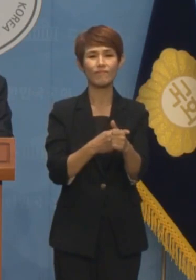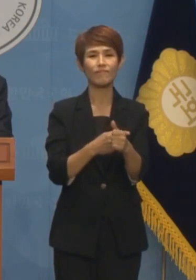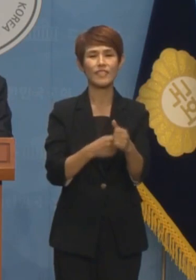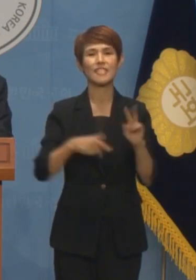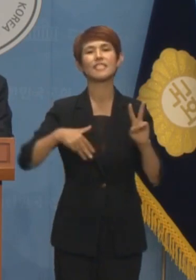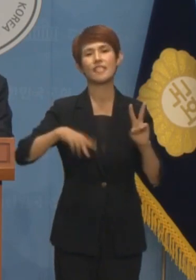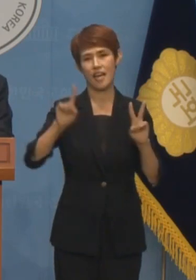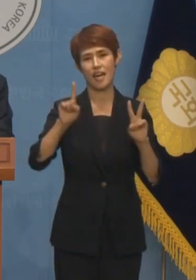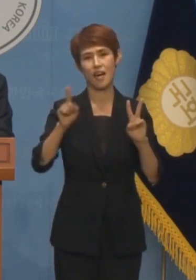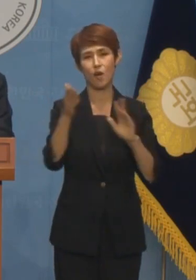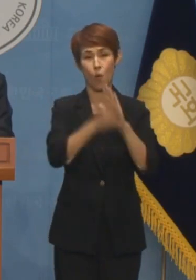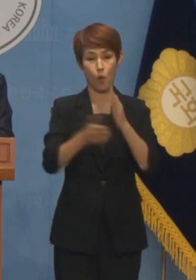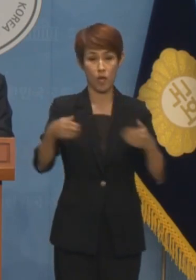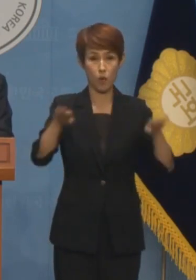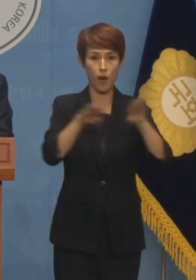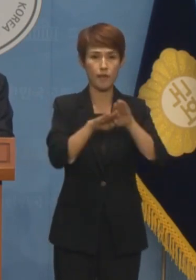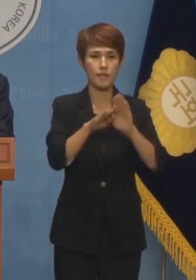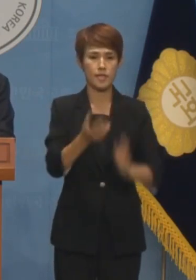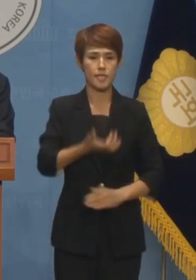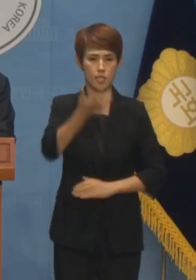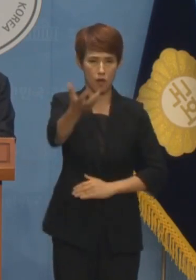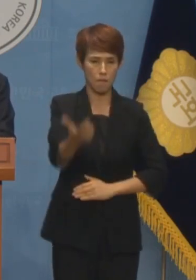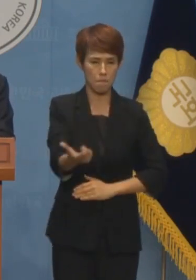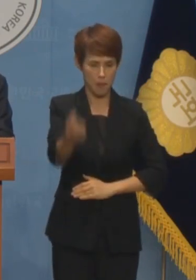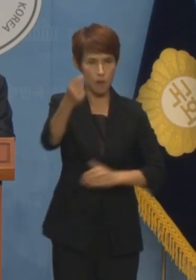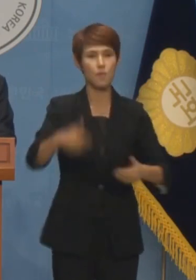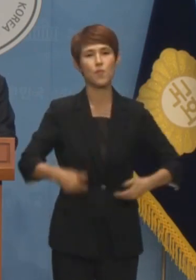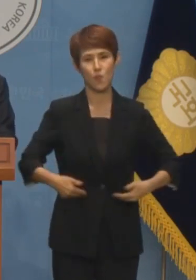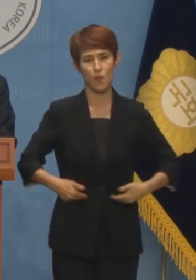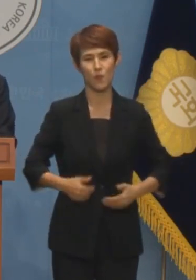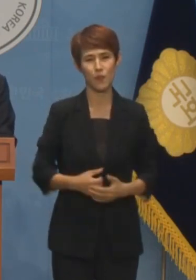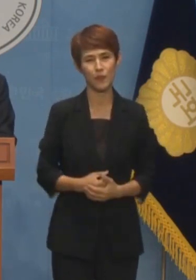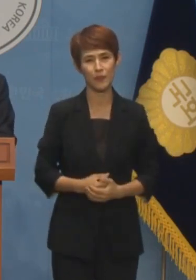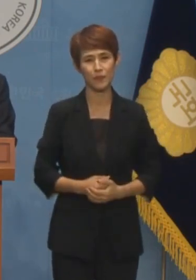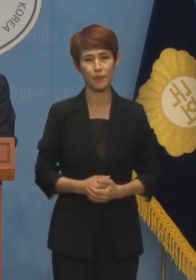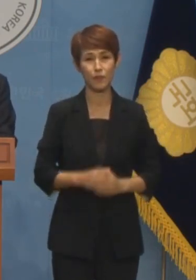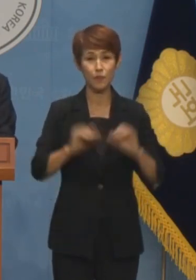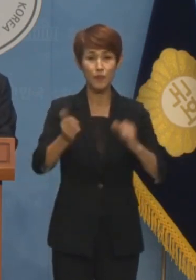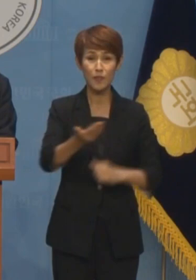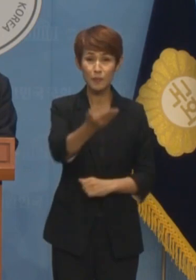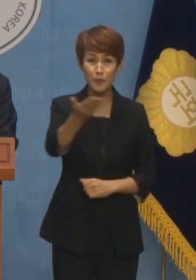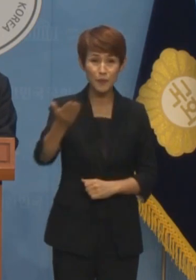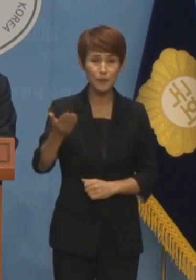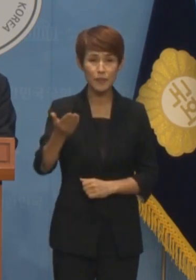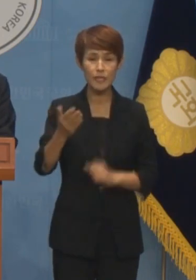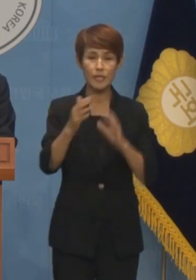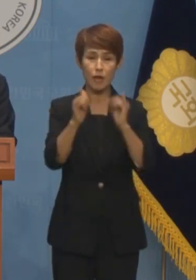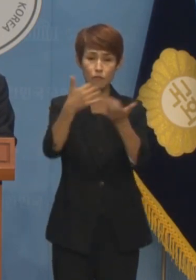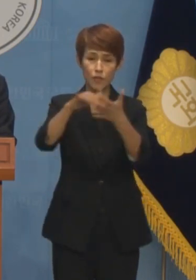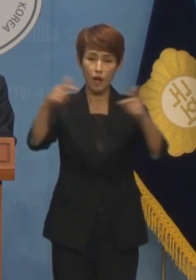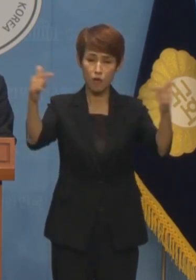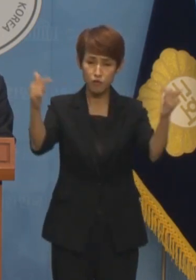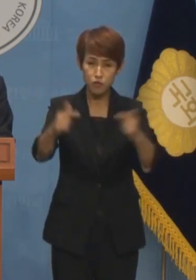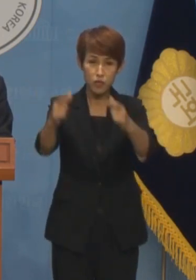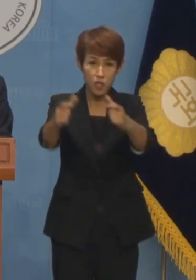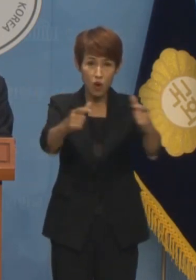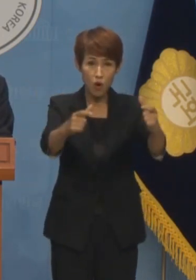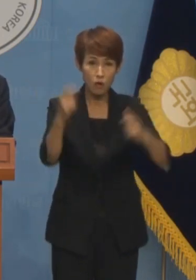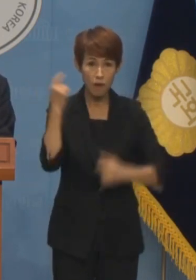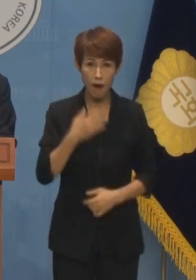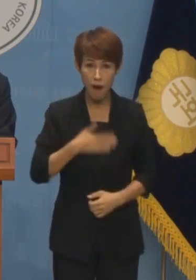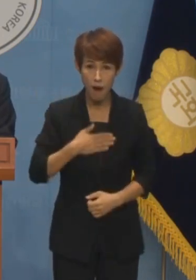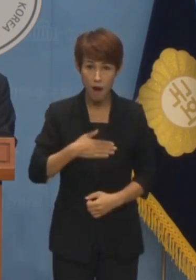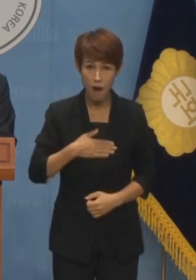2차 공공기관 이전이 하루 빨리 이루어져야 된다고 생각합니다. 국민 여러분, 인구 감소 지역에 대해서